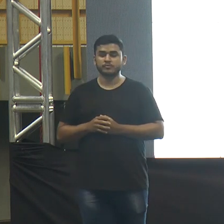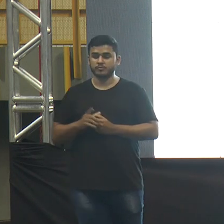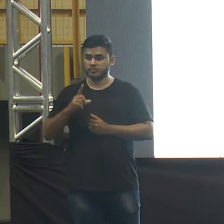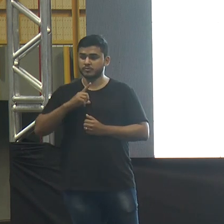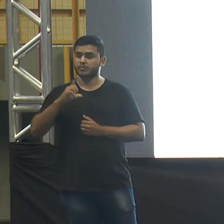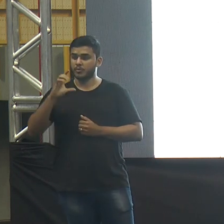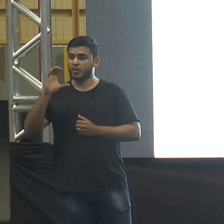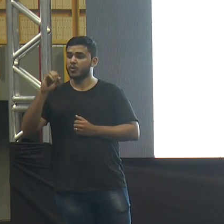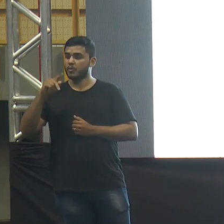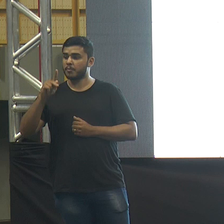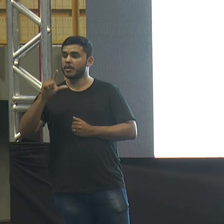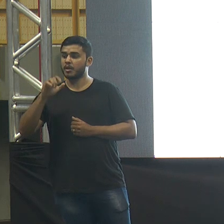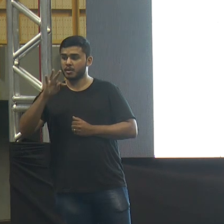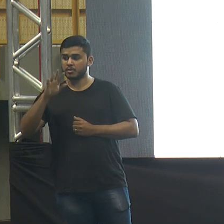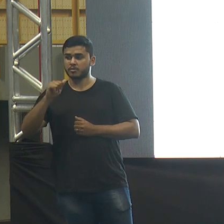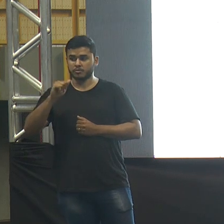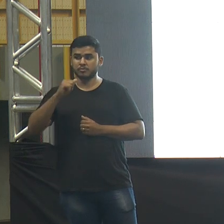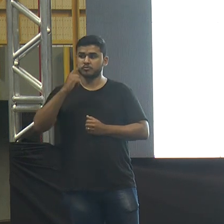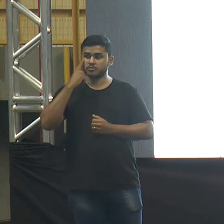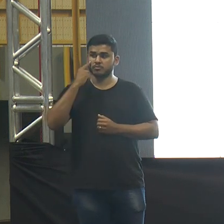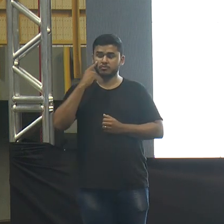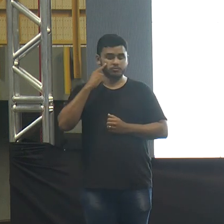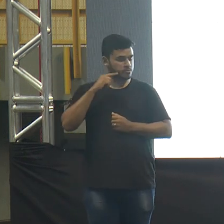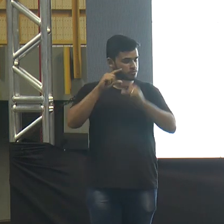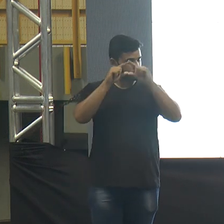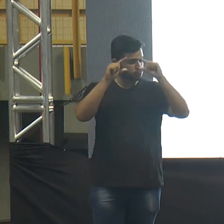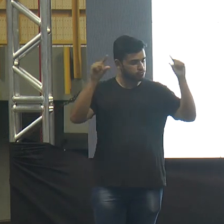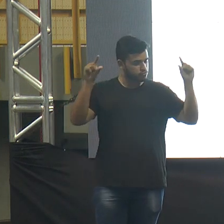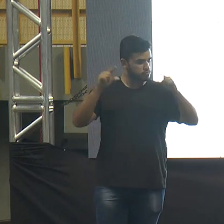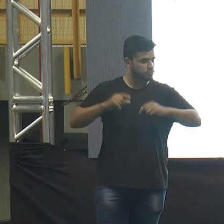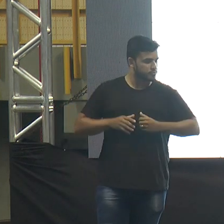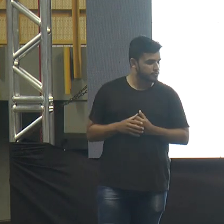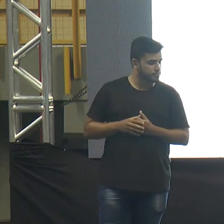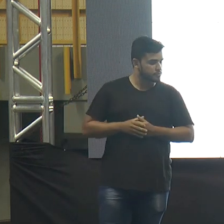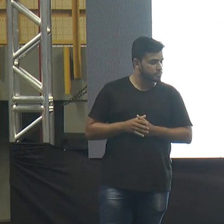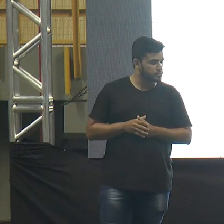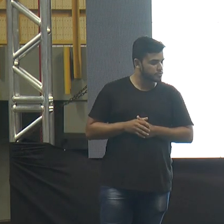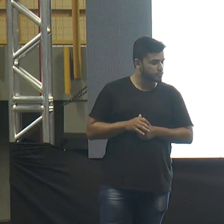completa. Voltando de novo para a questão, ó. Ah, só para tu ficar atento.